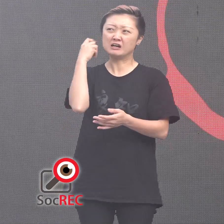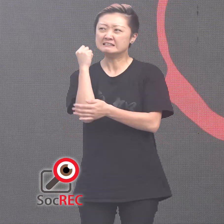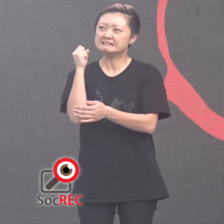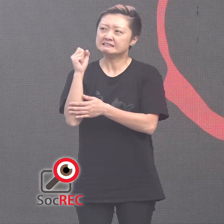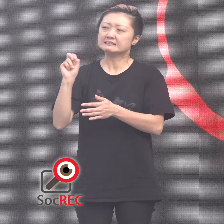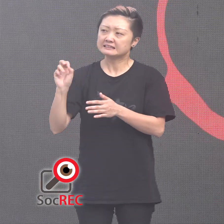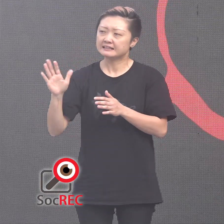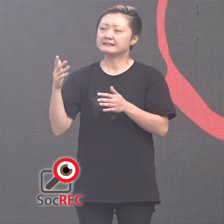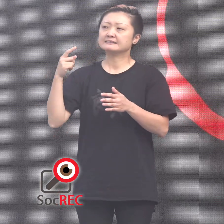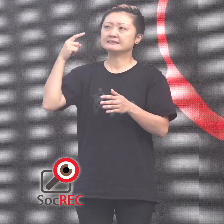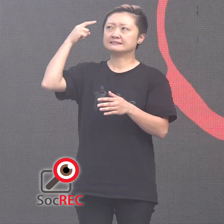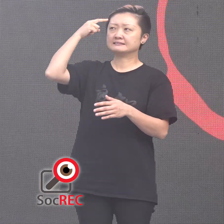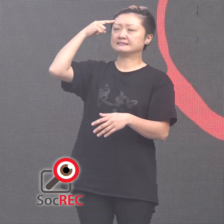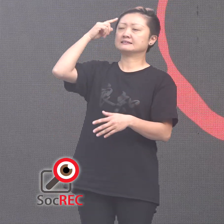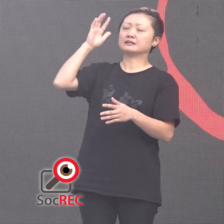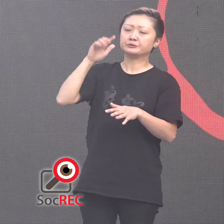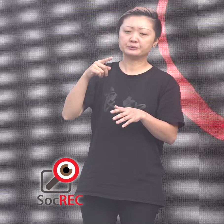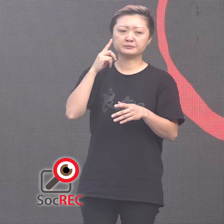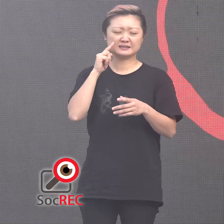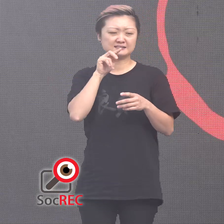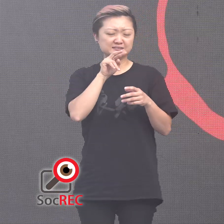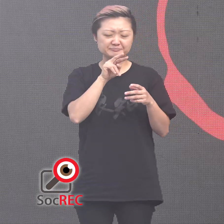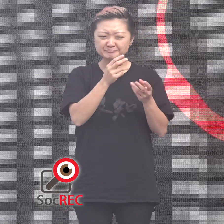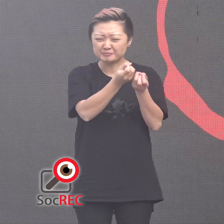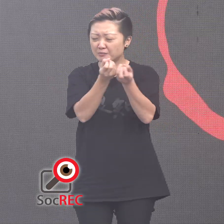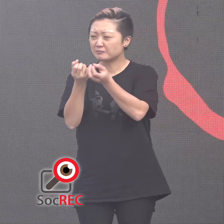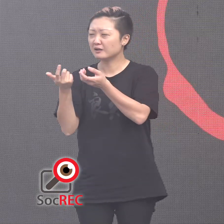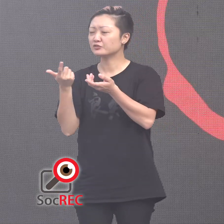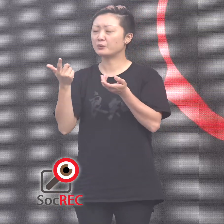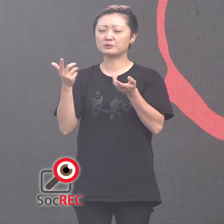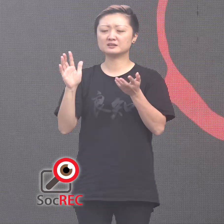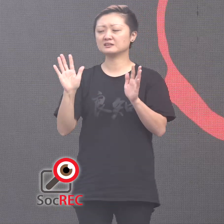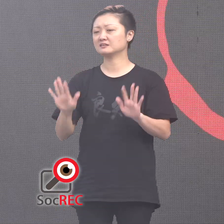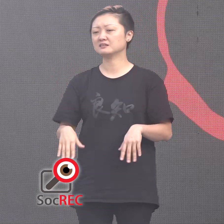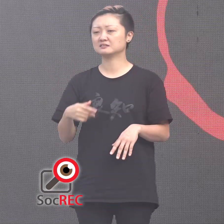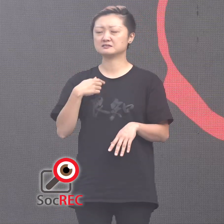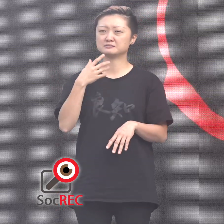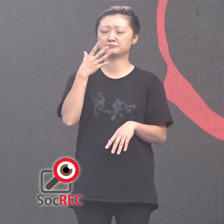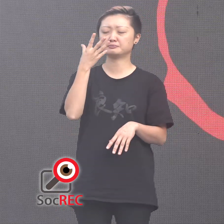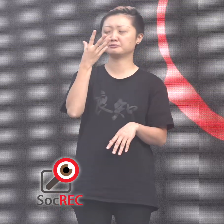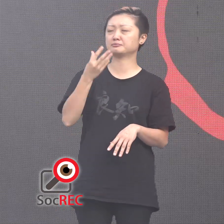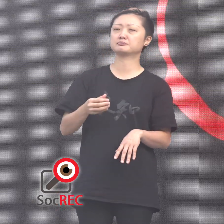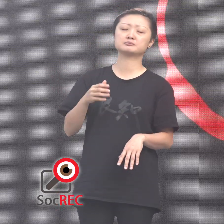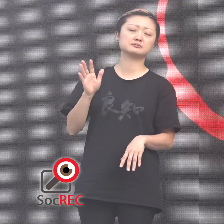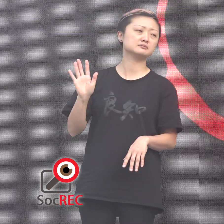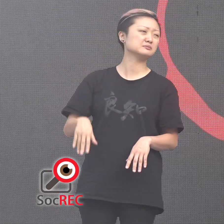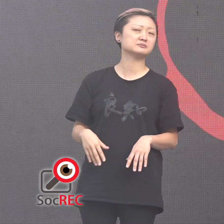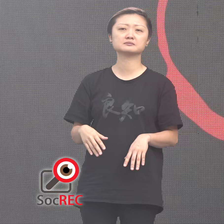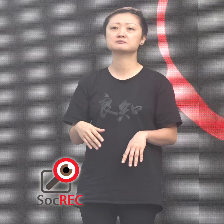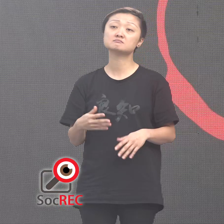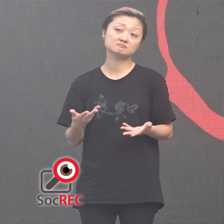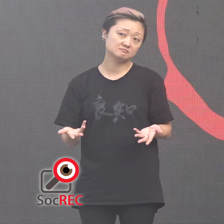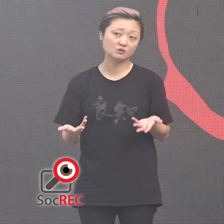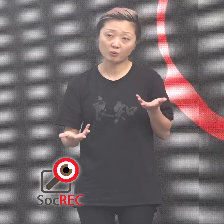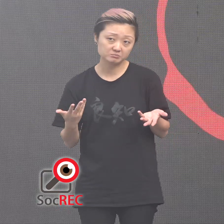們潛意識裡面看得太多了，開始漸漸沒有感覺。那當然我們在本